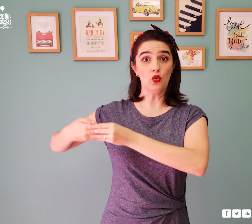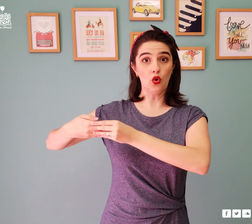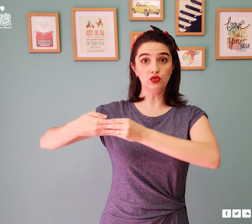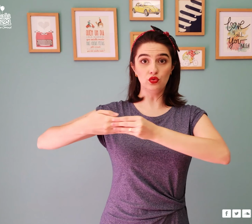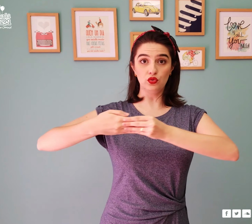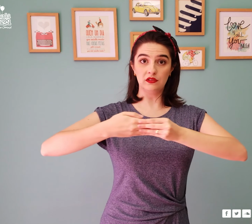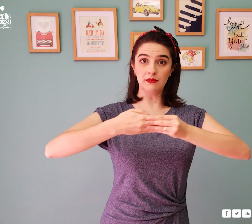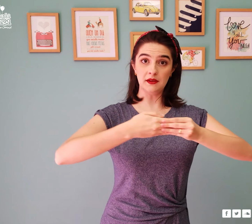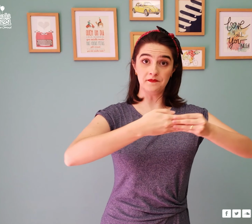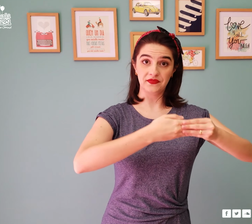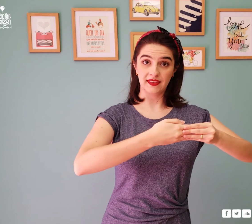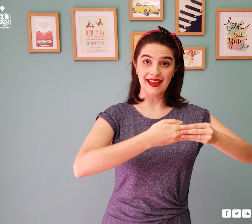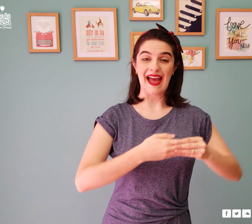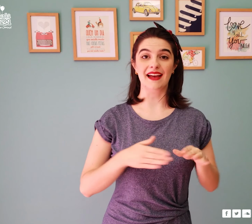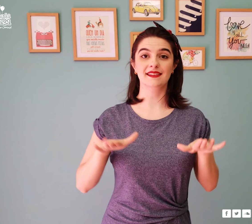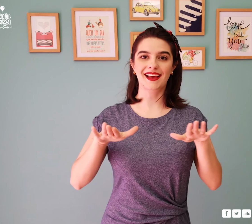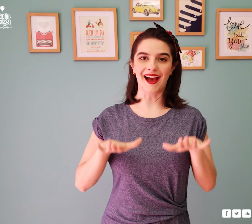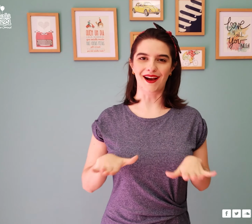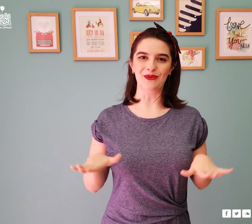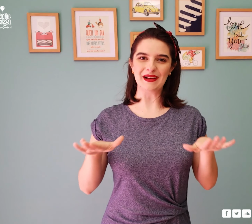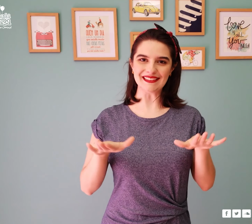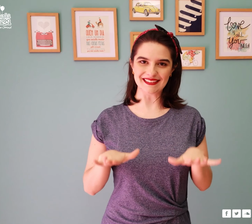Então, conduz-me às calmas.